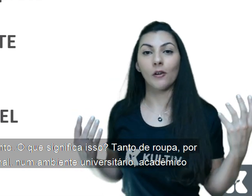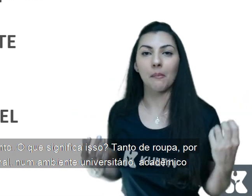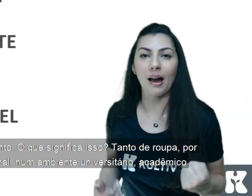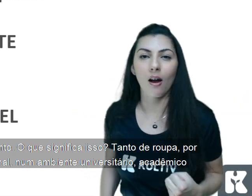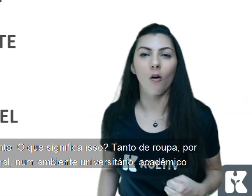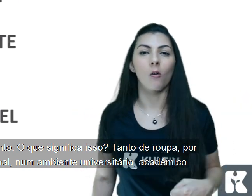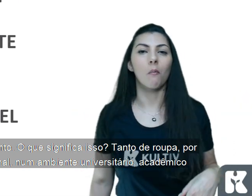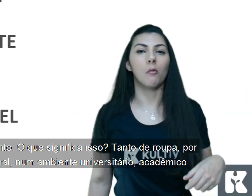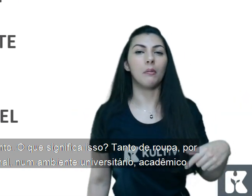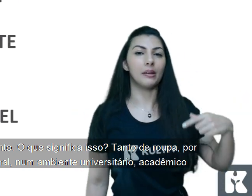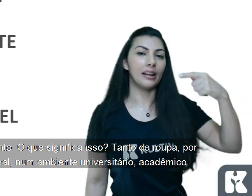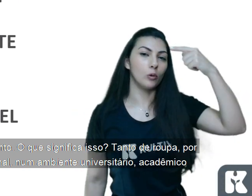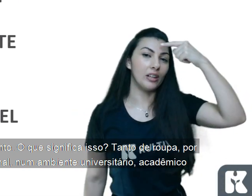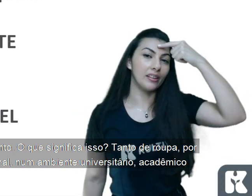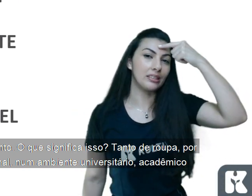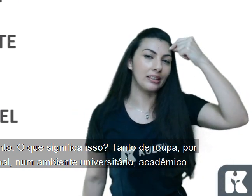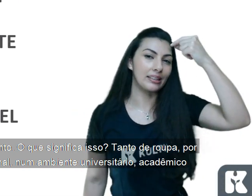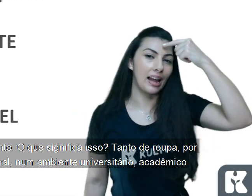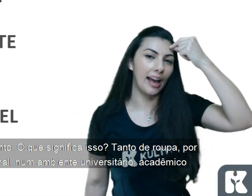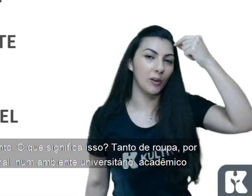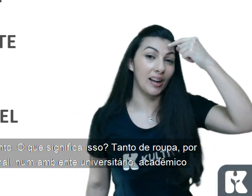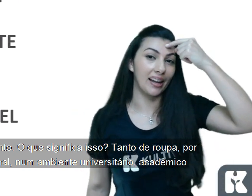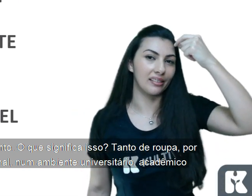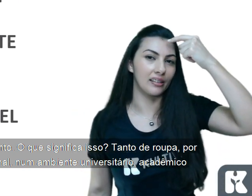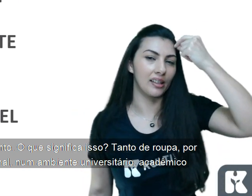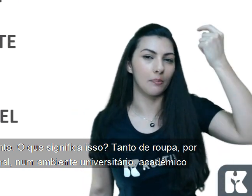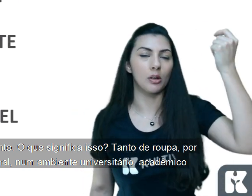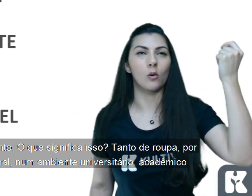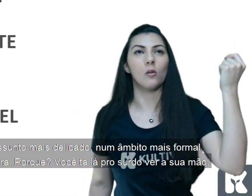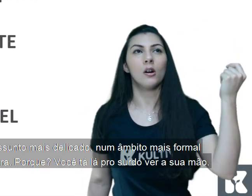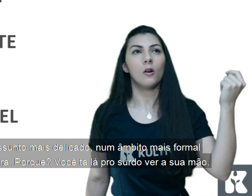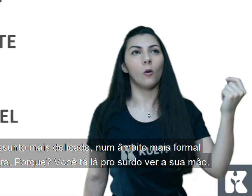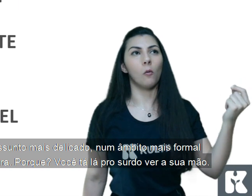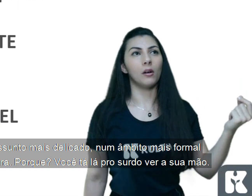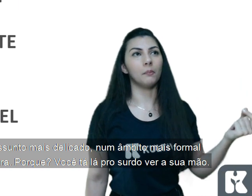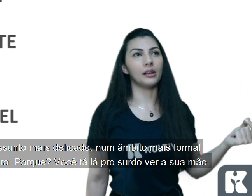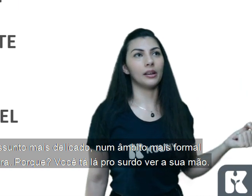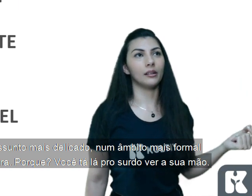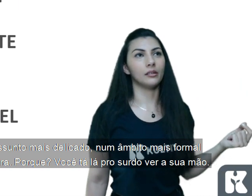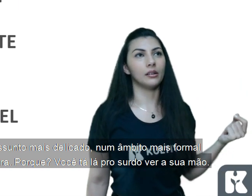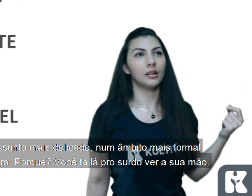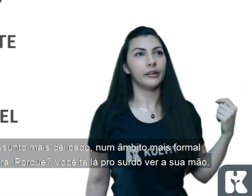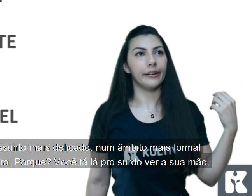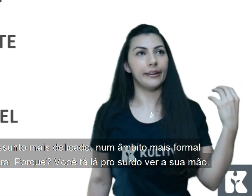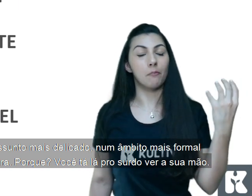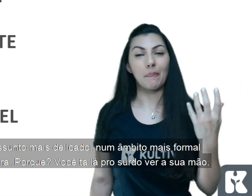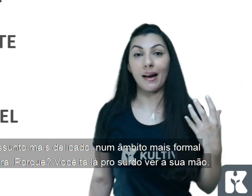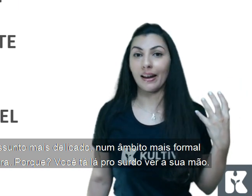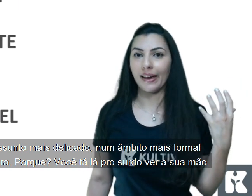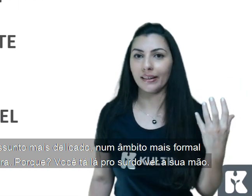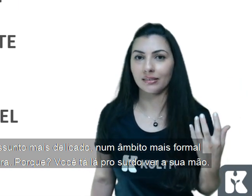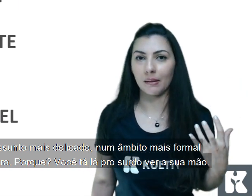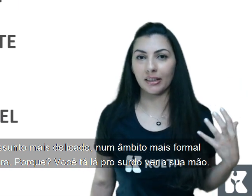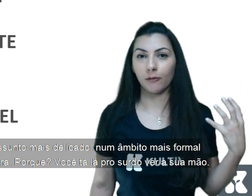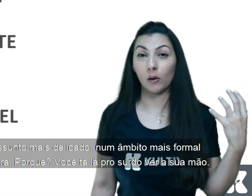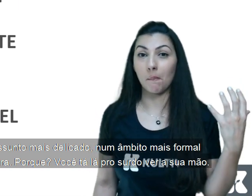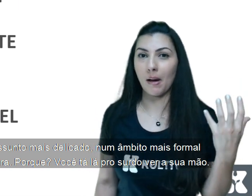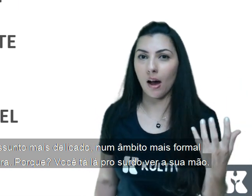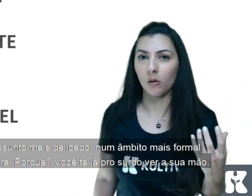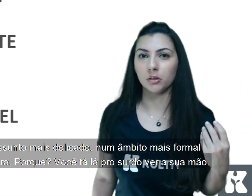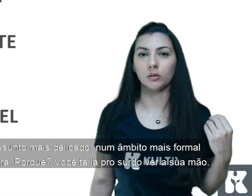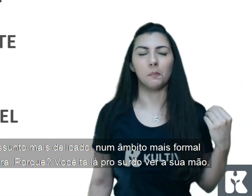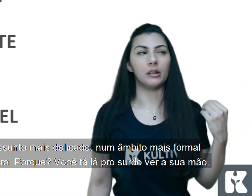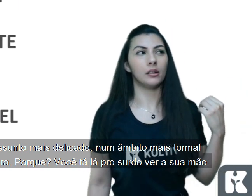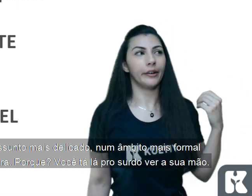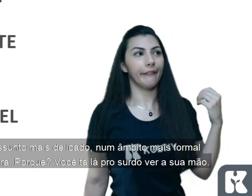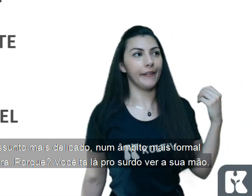mais formal, como um ambiente universitário, acadêmico, ou um ambiente, uma palestra mais